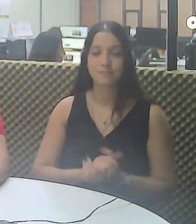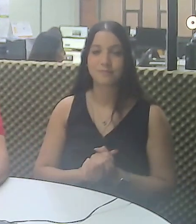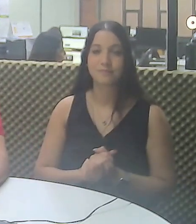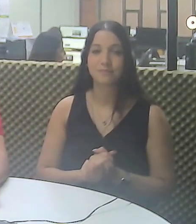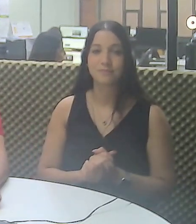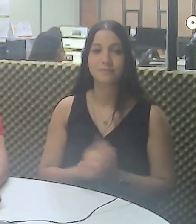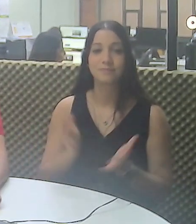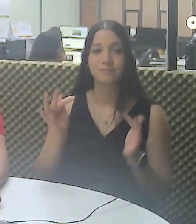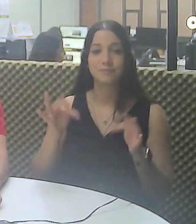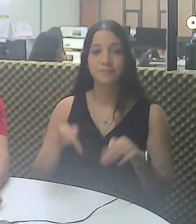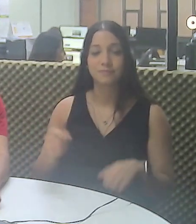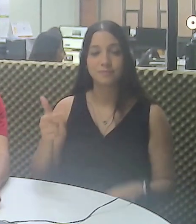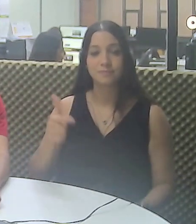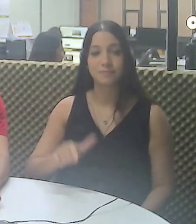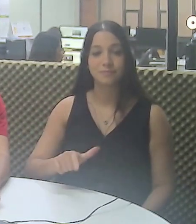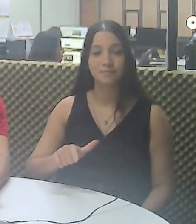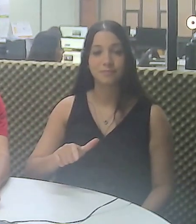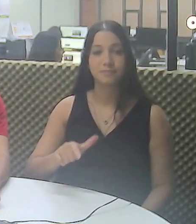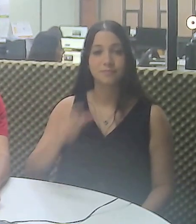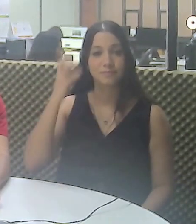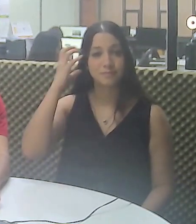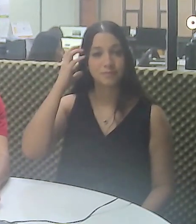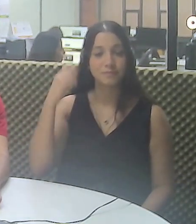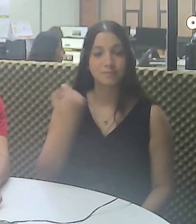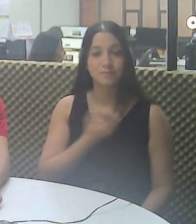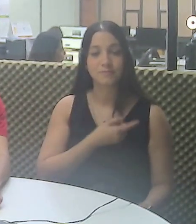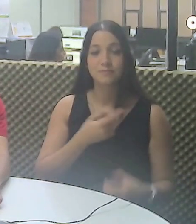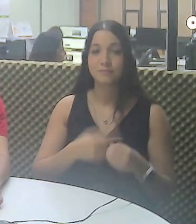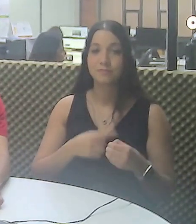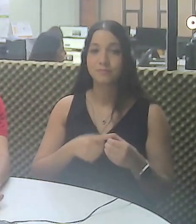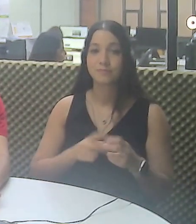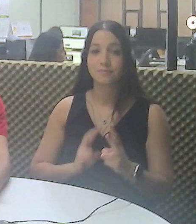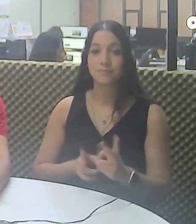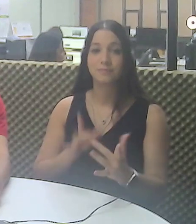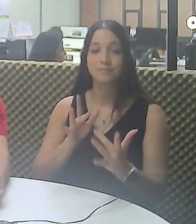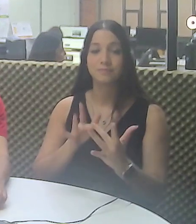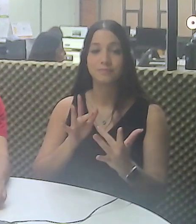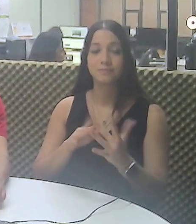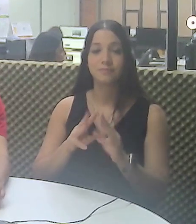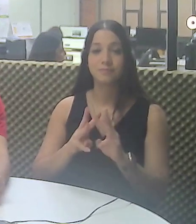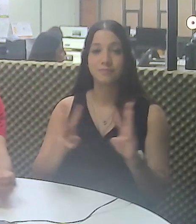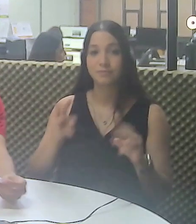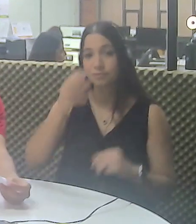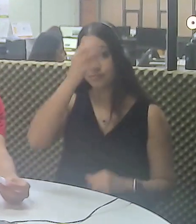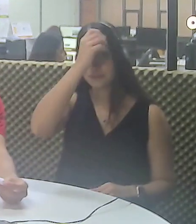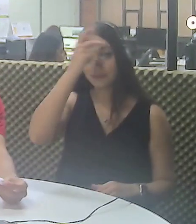próxima. Fica por aqui mais uma edição do programa da Rádio Nossa Cidade.